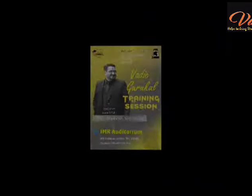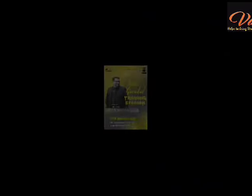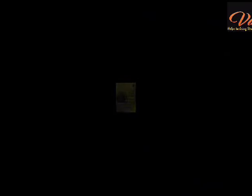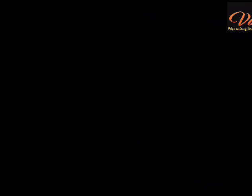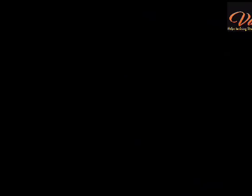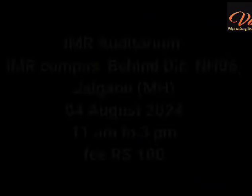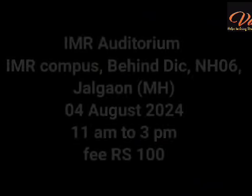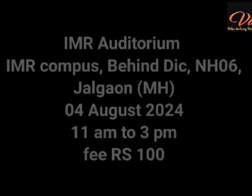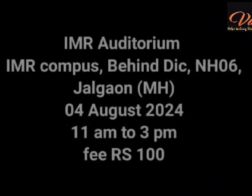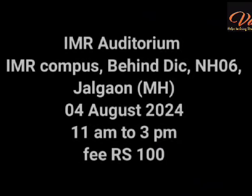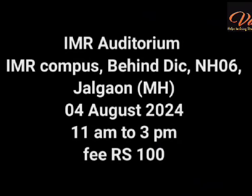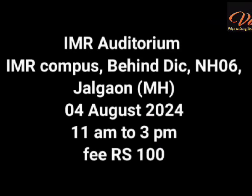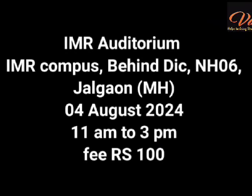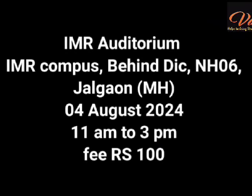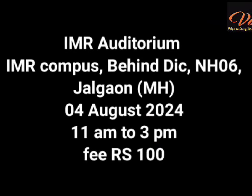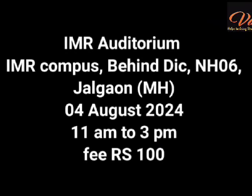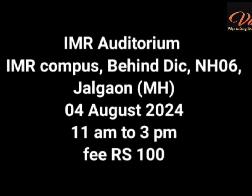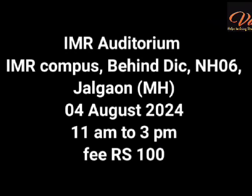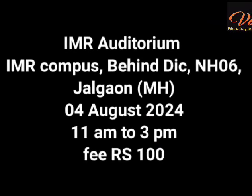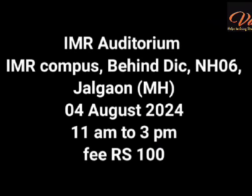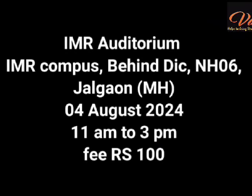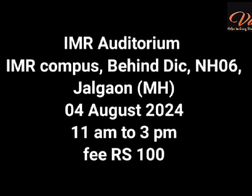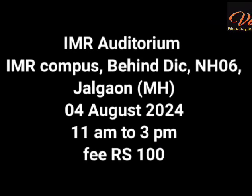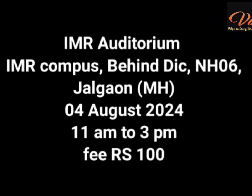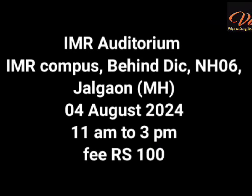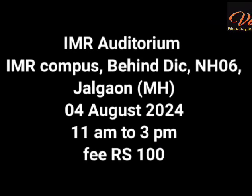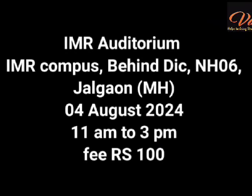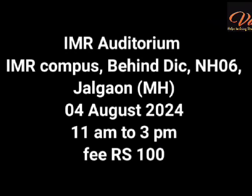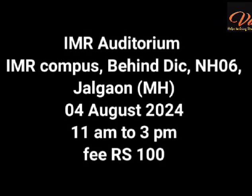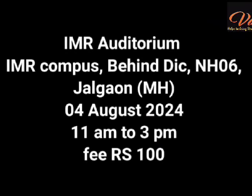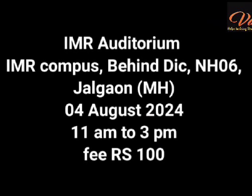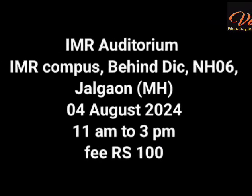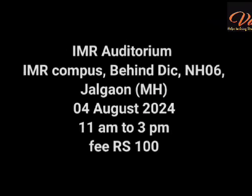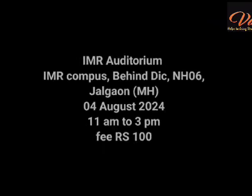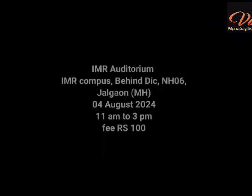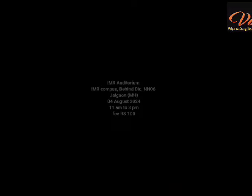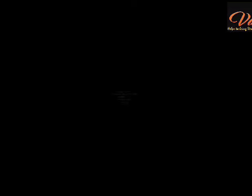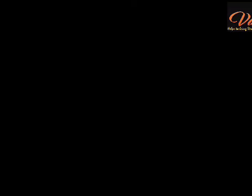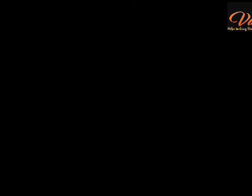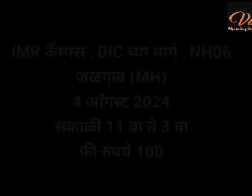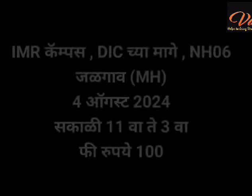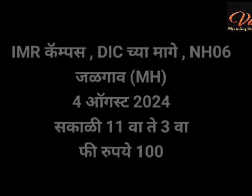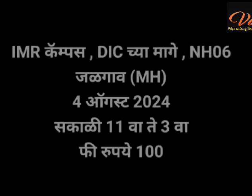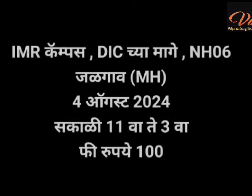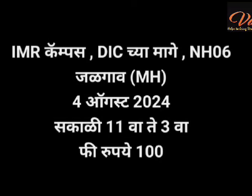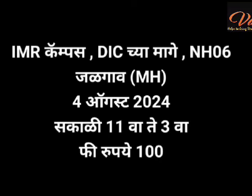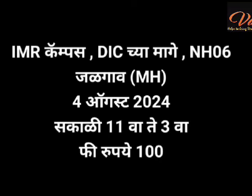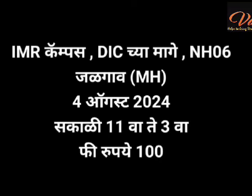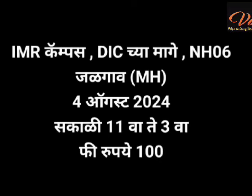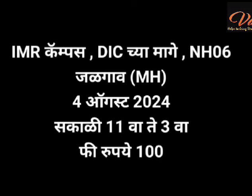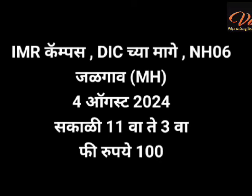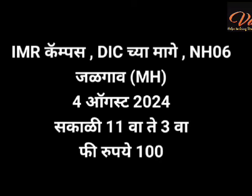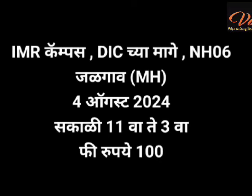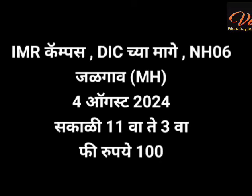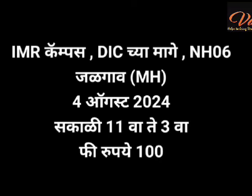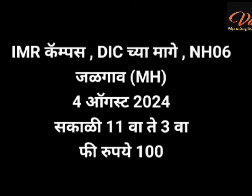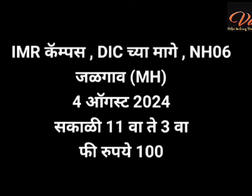है आईएमआर ऑडिटोरियम आईएमआर कैंपस जलगांव महाराष्ट्र में 4 अगस्त 2024 सुबह 11 बजे